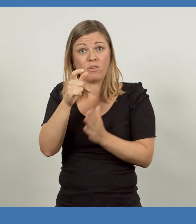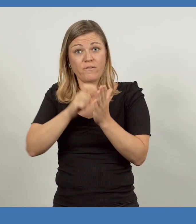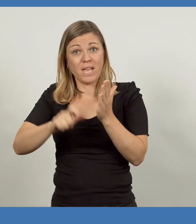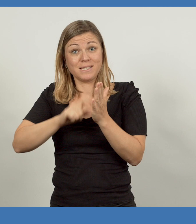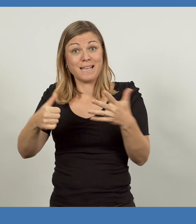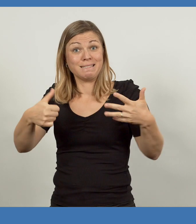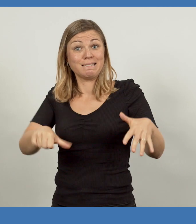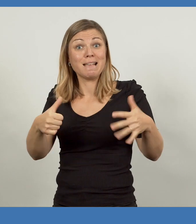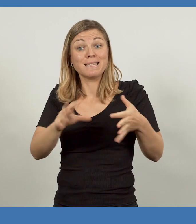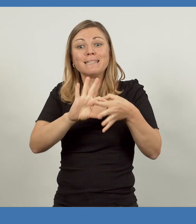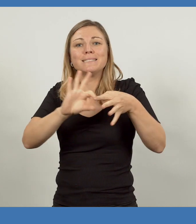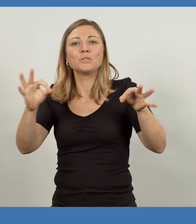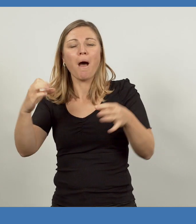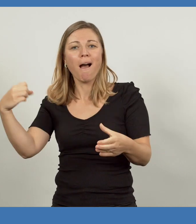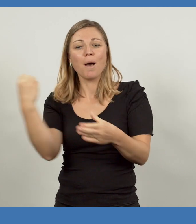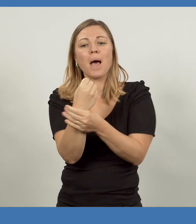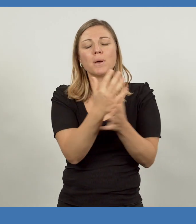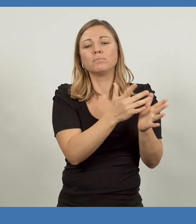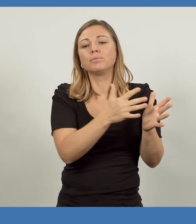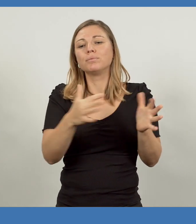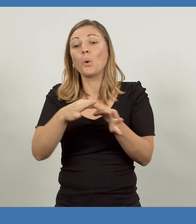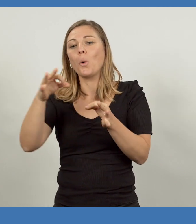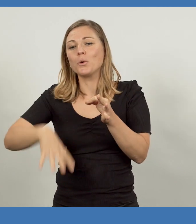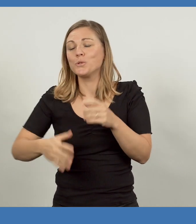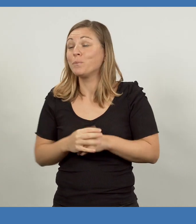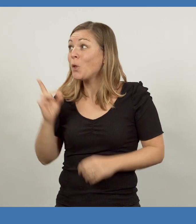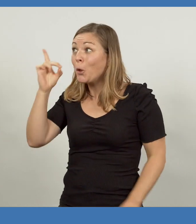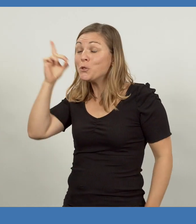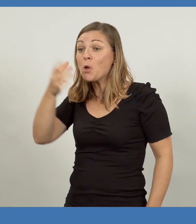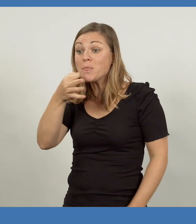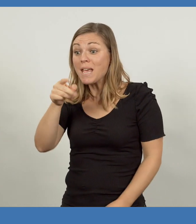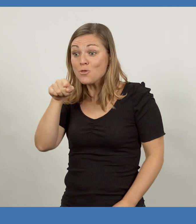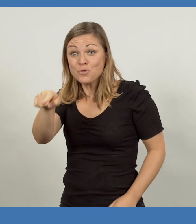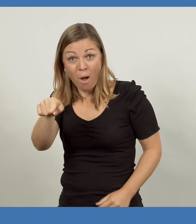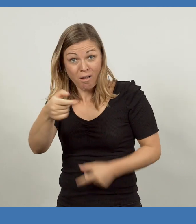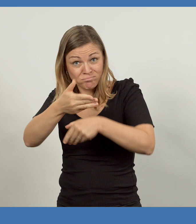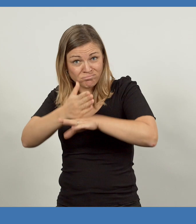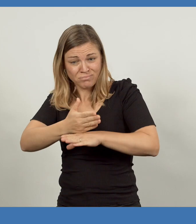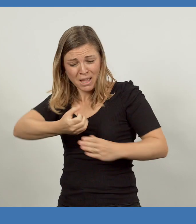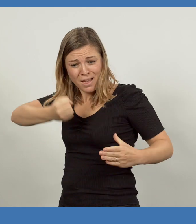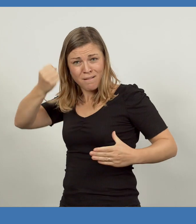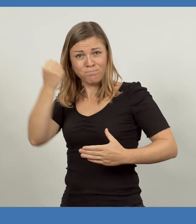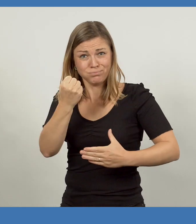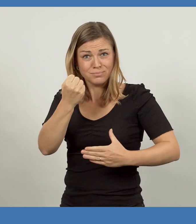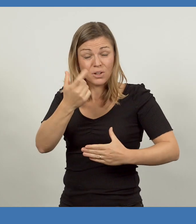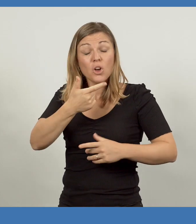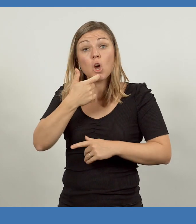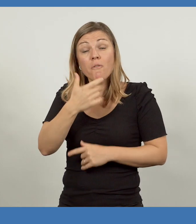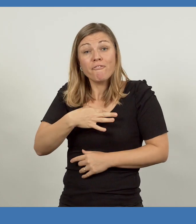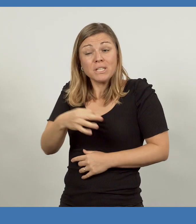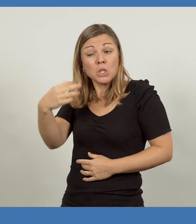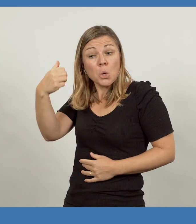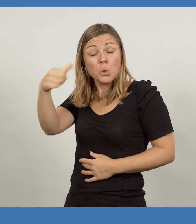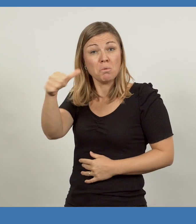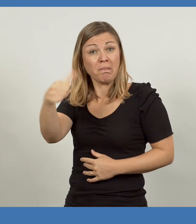à Abraham, parce que tu as fait cela, parce que tu ne m'as pas refusé ton fils unique, toutes